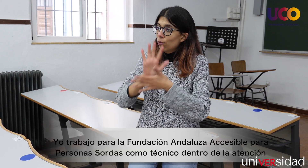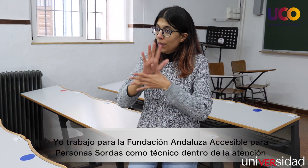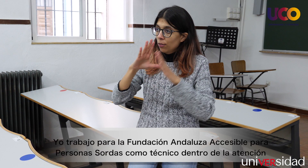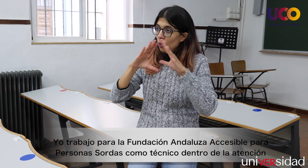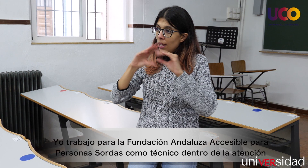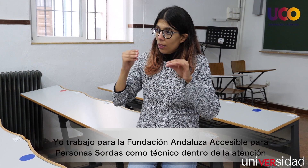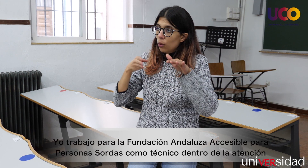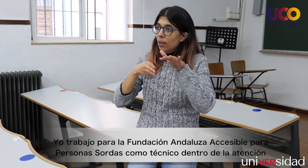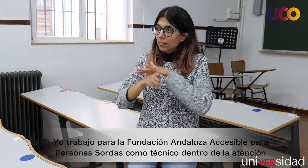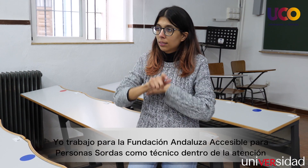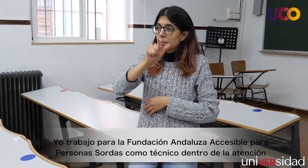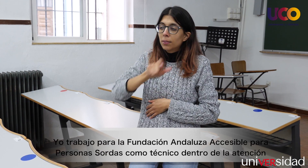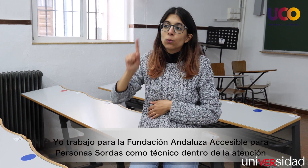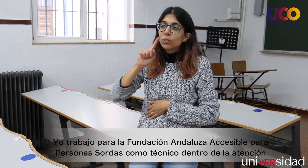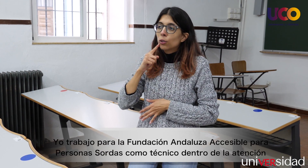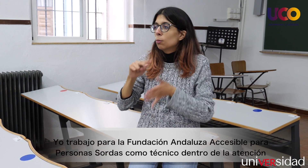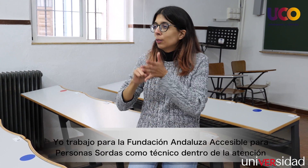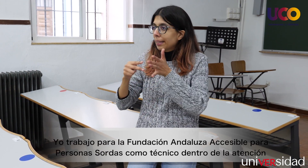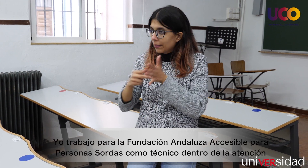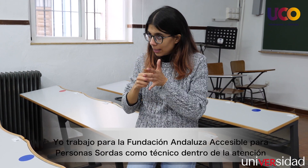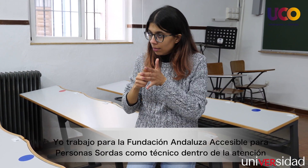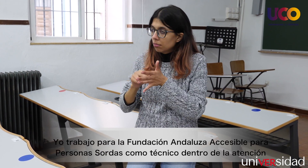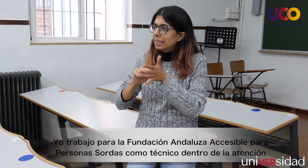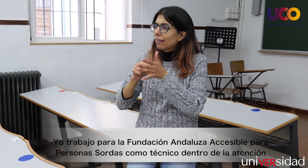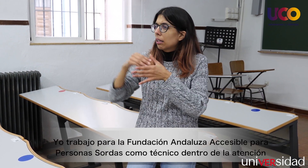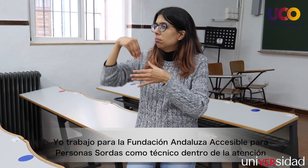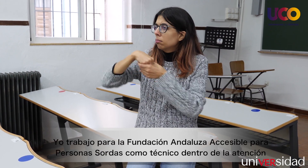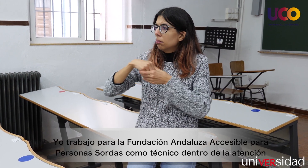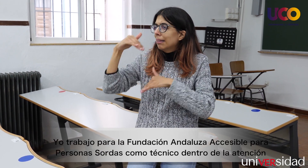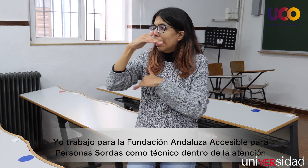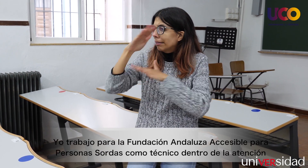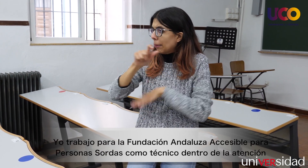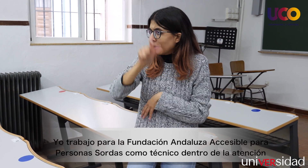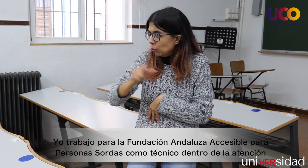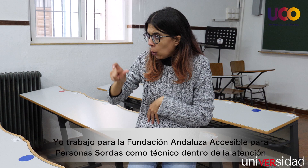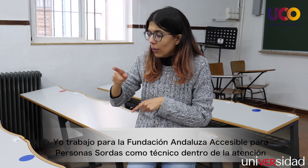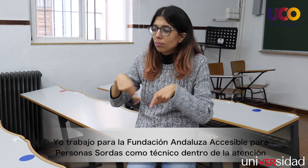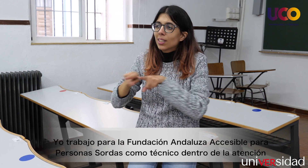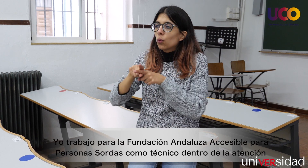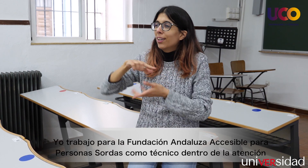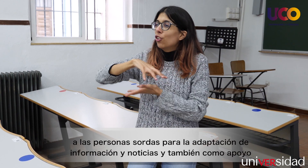Yo trabajo para la Fundación Andaluza Accesible para Personas Sordas como técnico dentro de la atención a